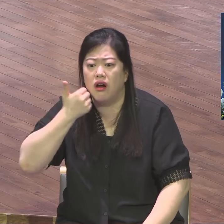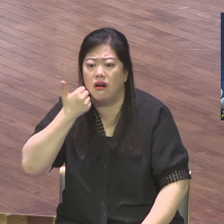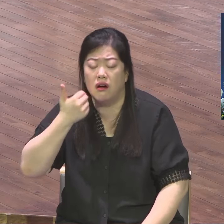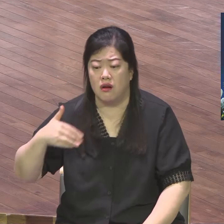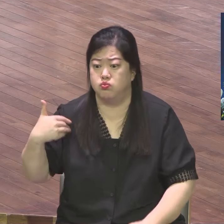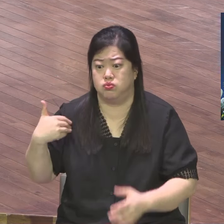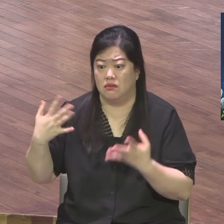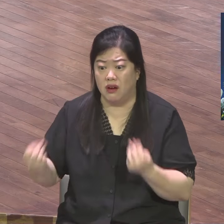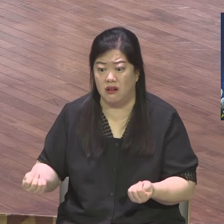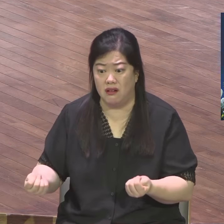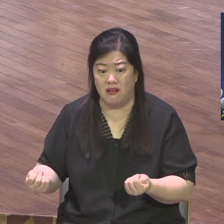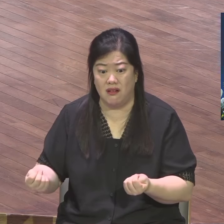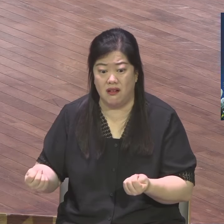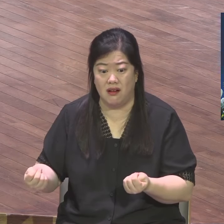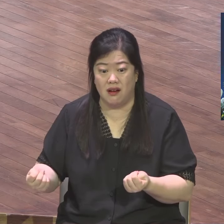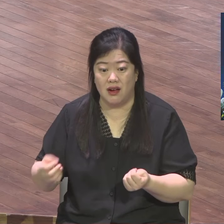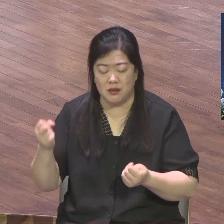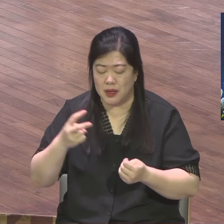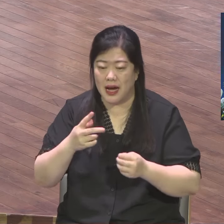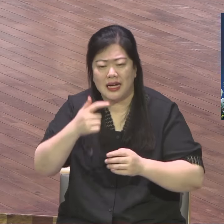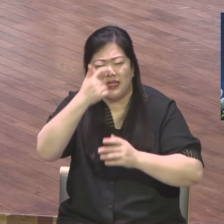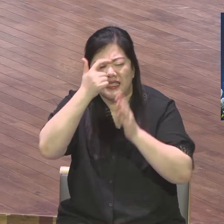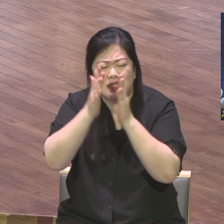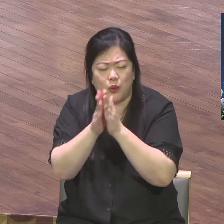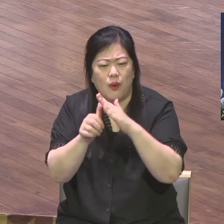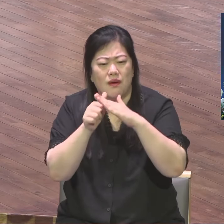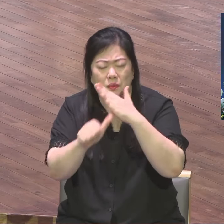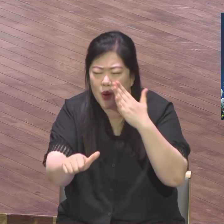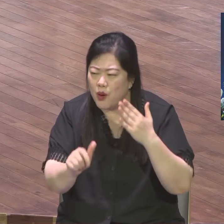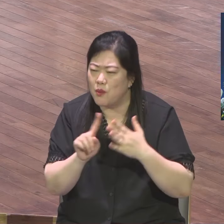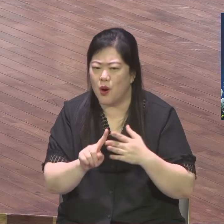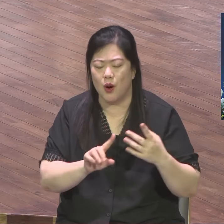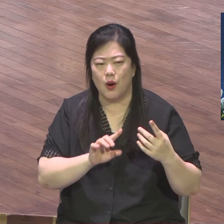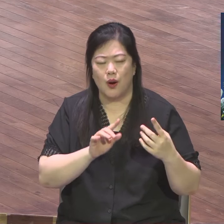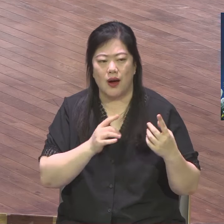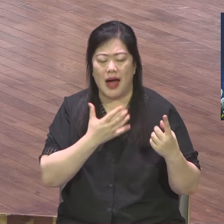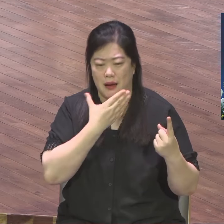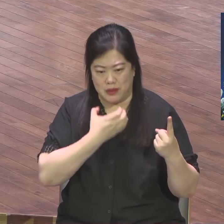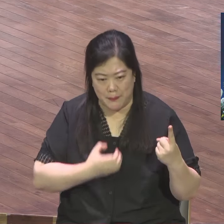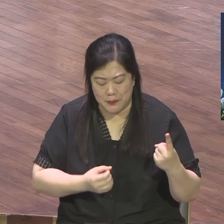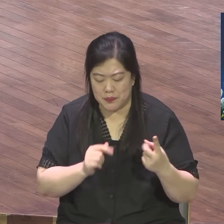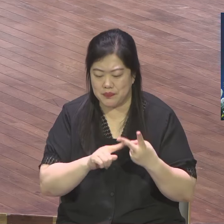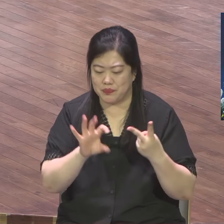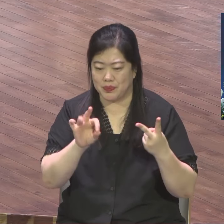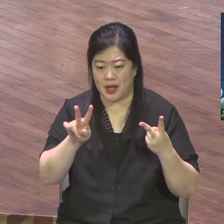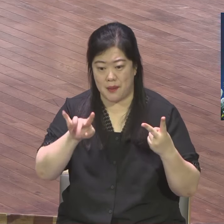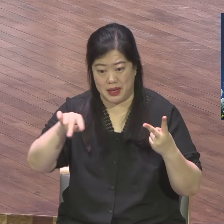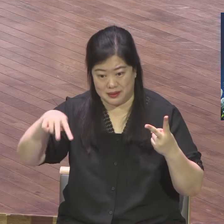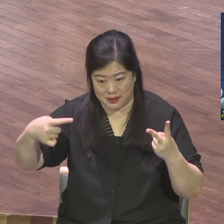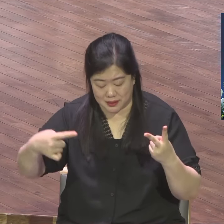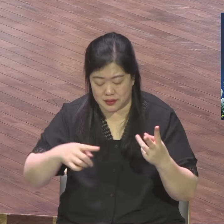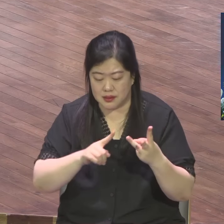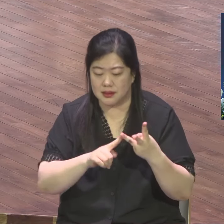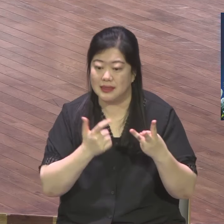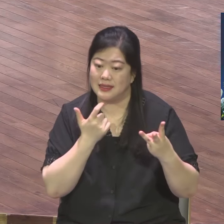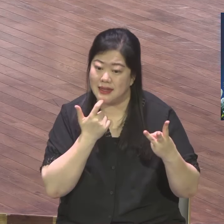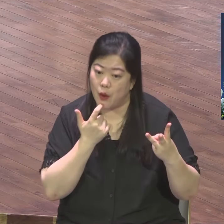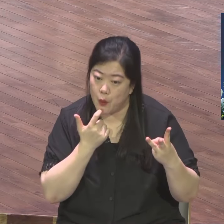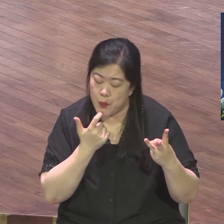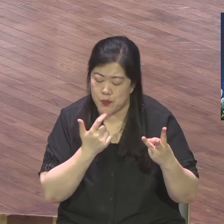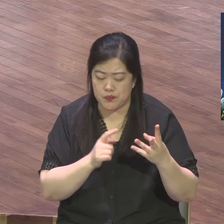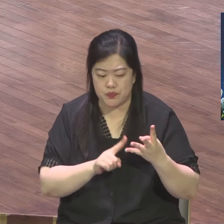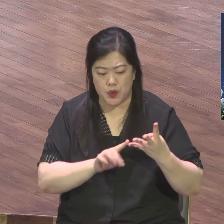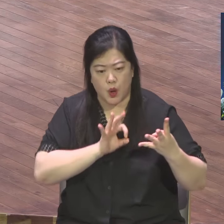치유를 강구한 히스기야의 기도, 승리를 구한 요사밧의 기도 등등 일반적으로 구약에 나타난 막